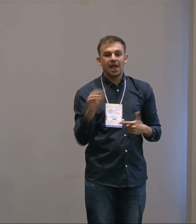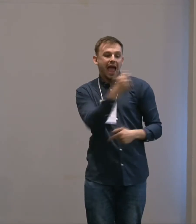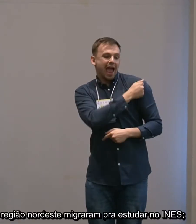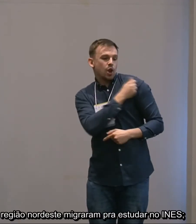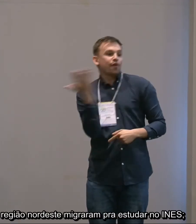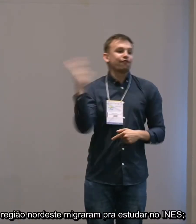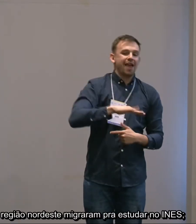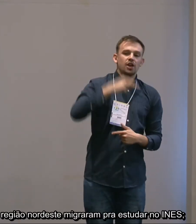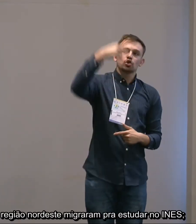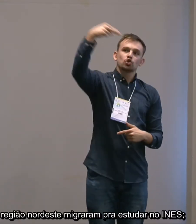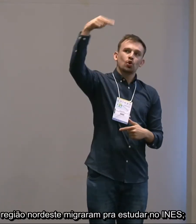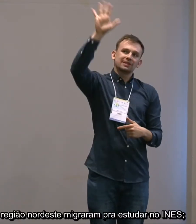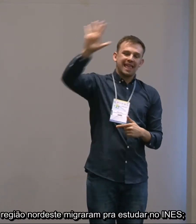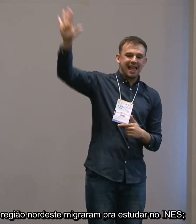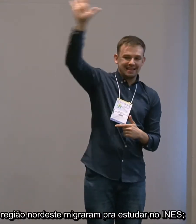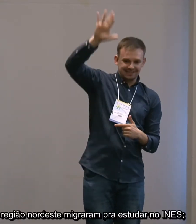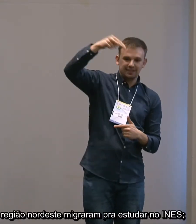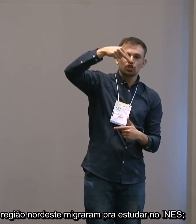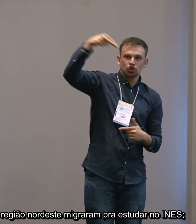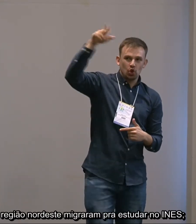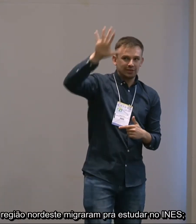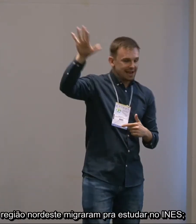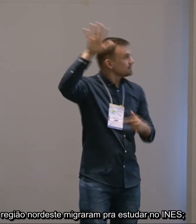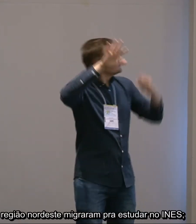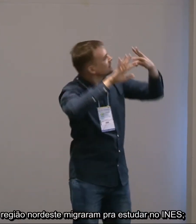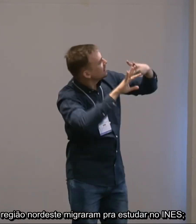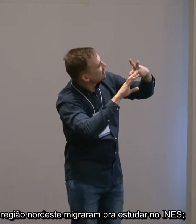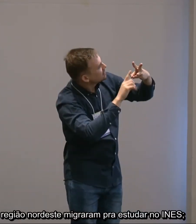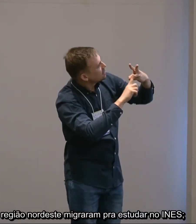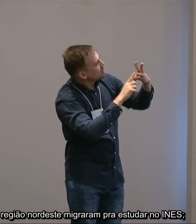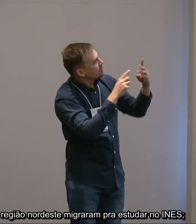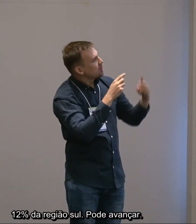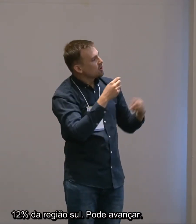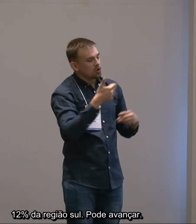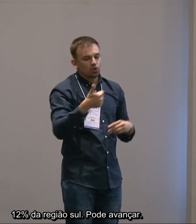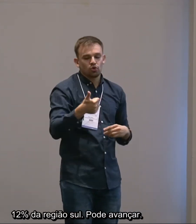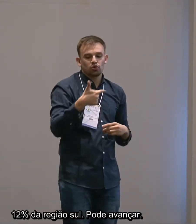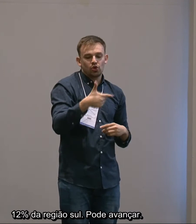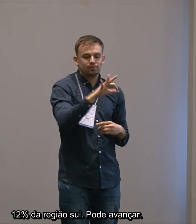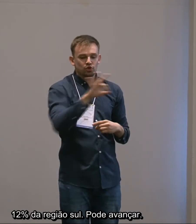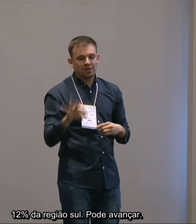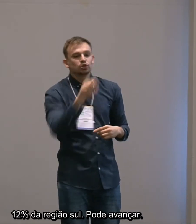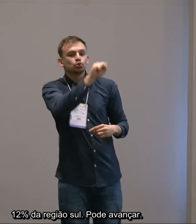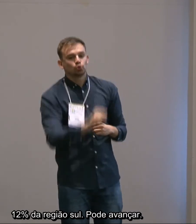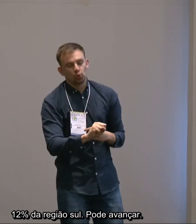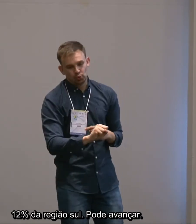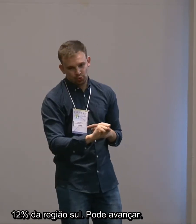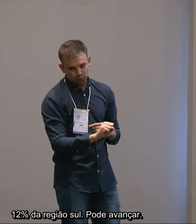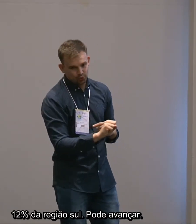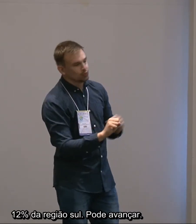15% da região nordeste migraram para estudar no INIS e 12% da região sul